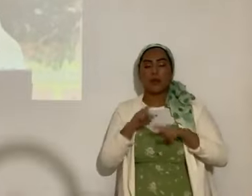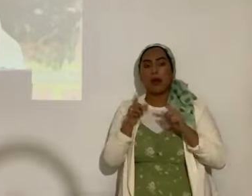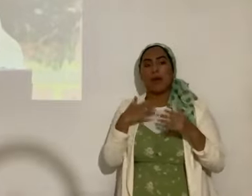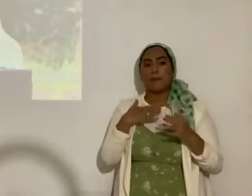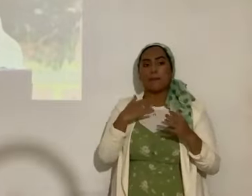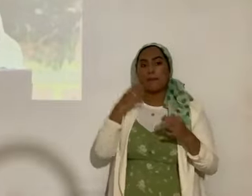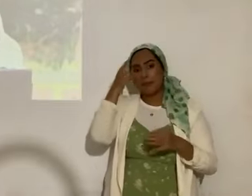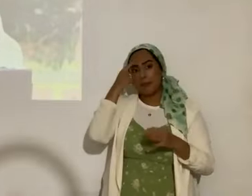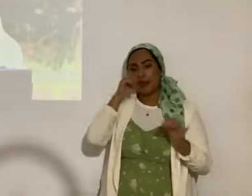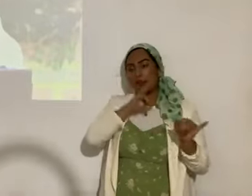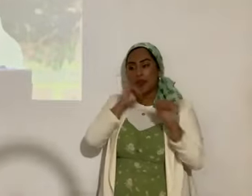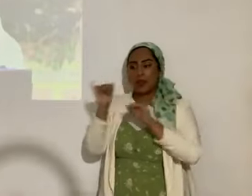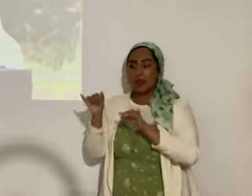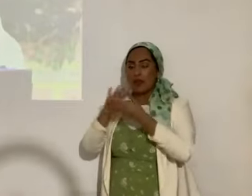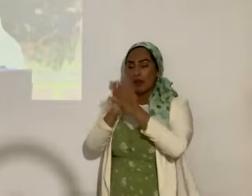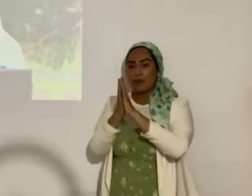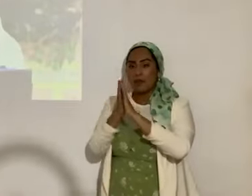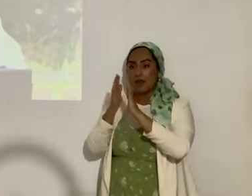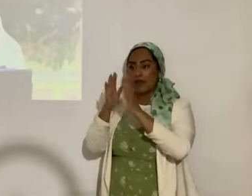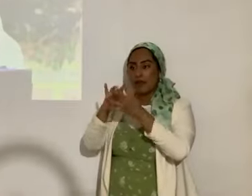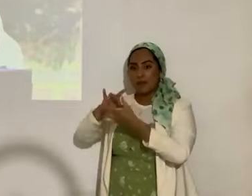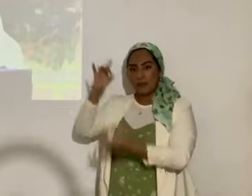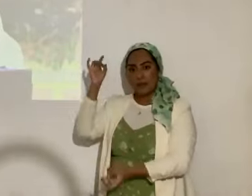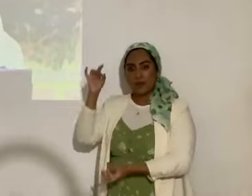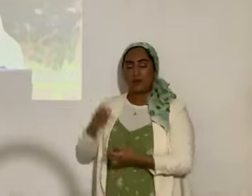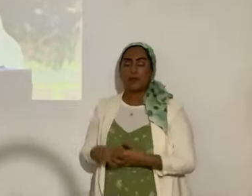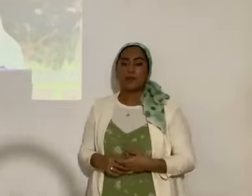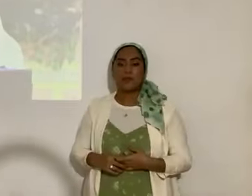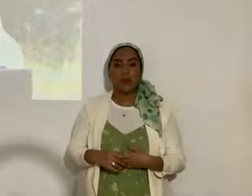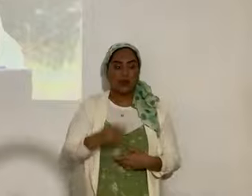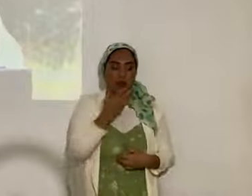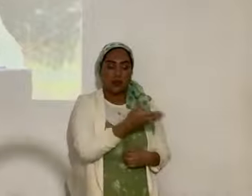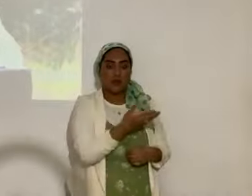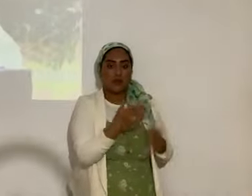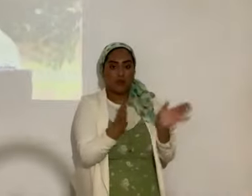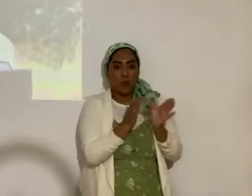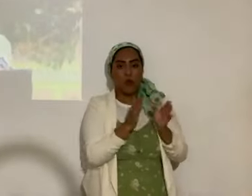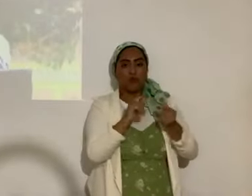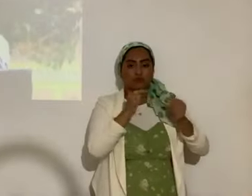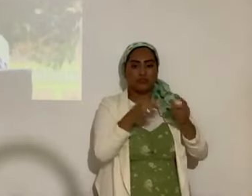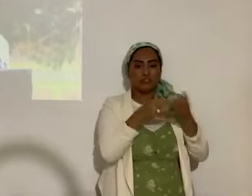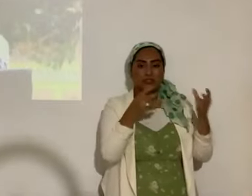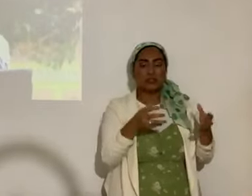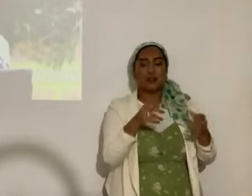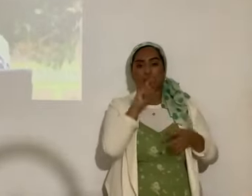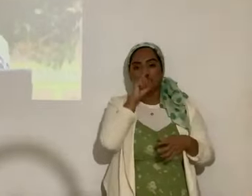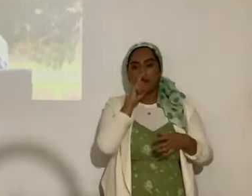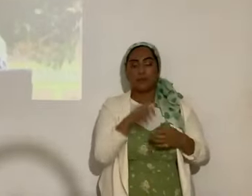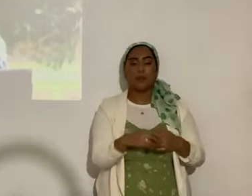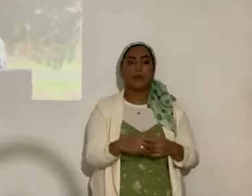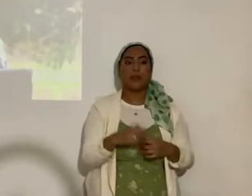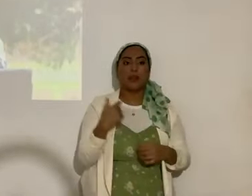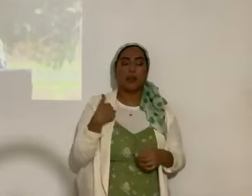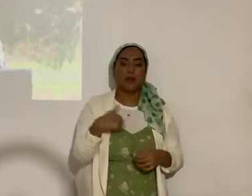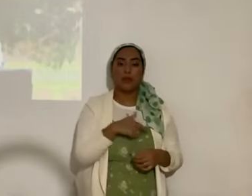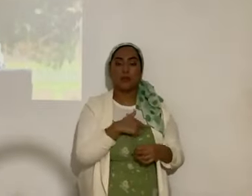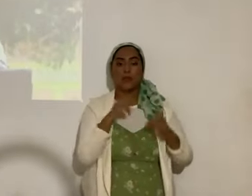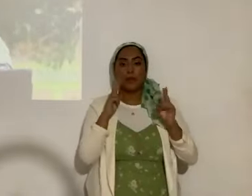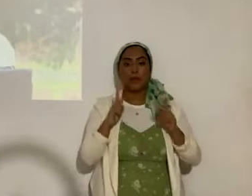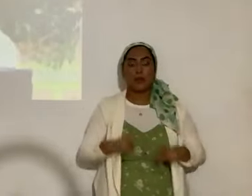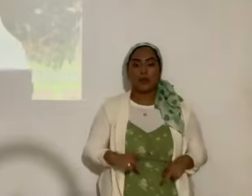lo espiritual porque realmente el animalito para estar en una jaula tan pequeño y sufriendo y bueno nosotros como